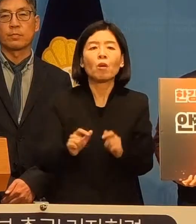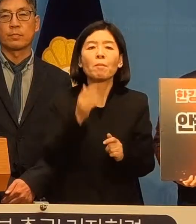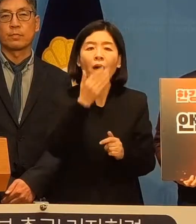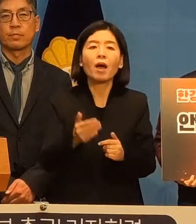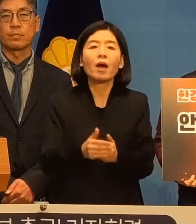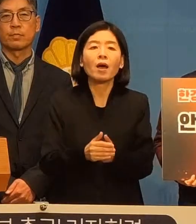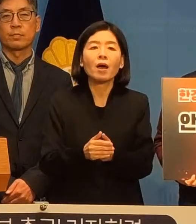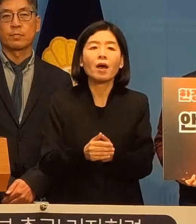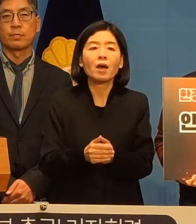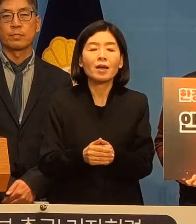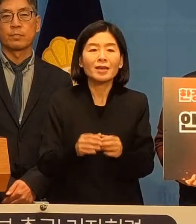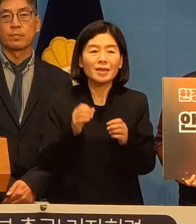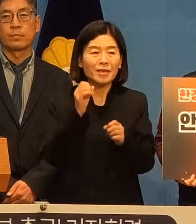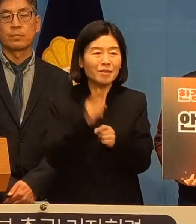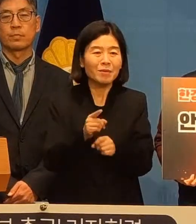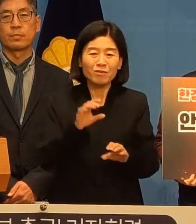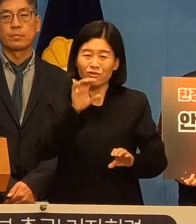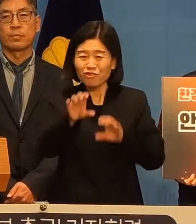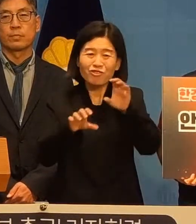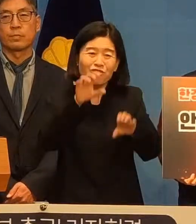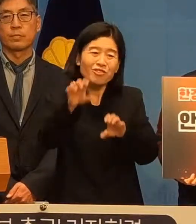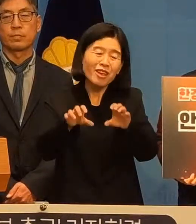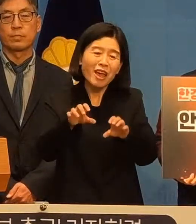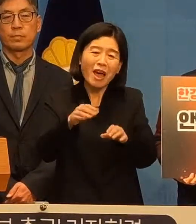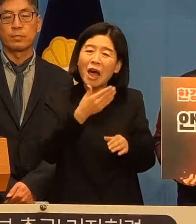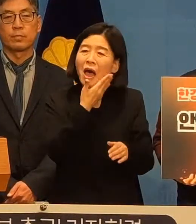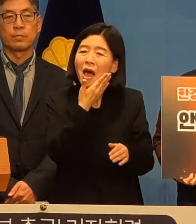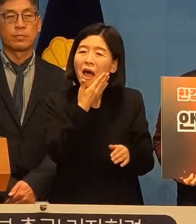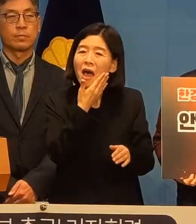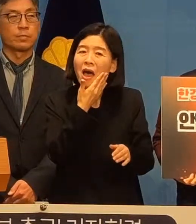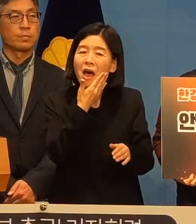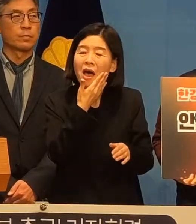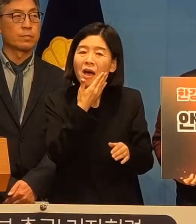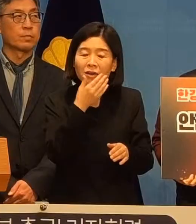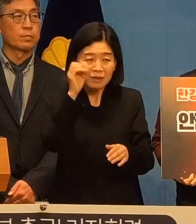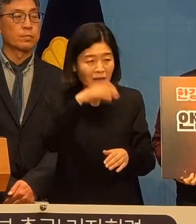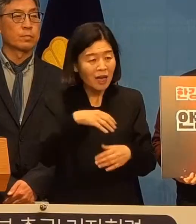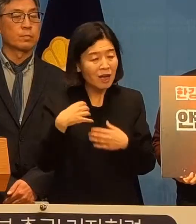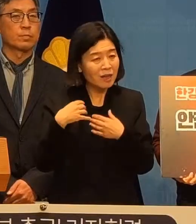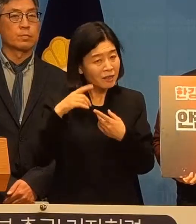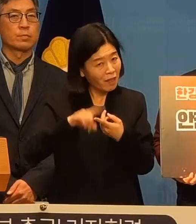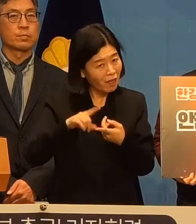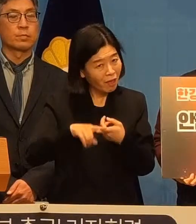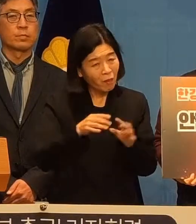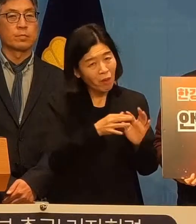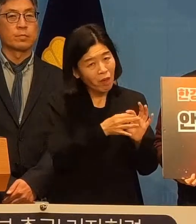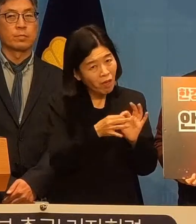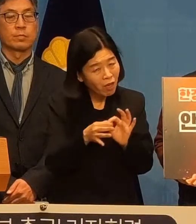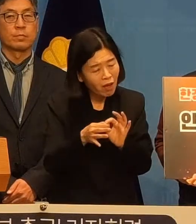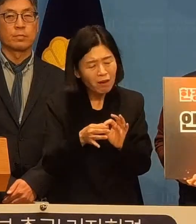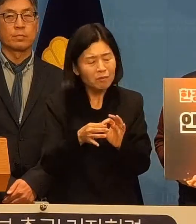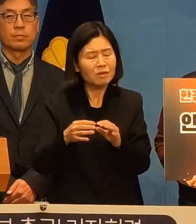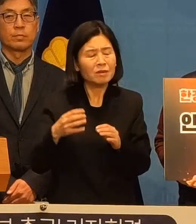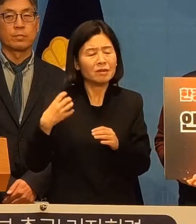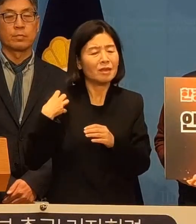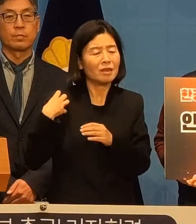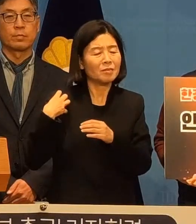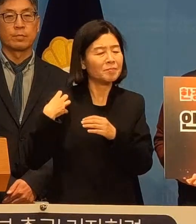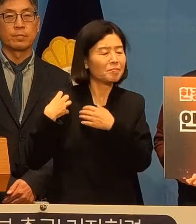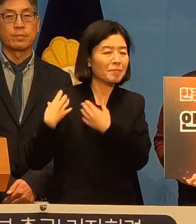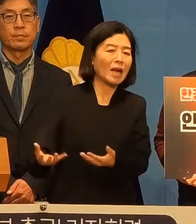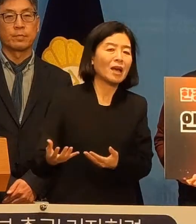비용을 핑계로 이걸 기정사실화하려고 하는 움직임 자체가 저는 매우 무책임하고 시민의